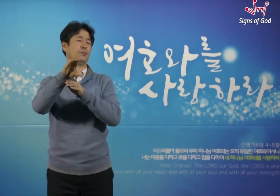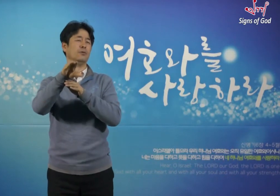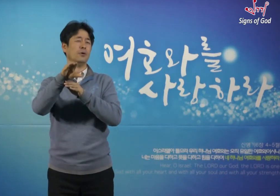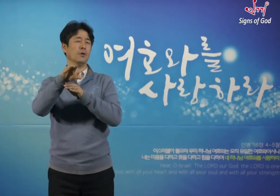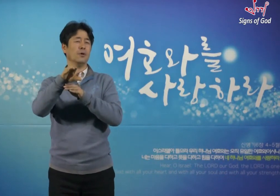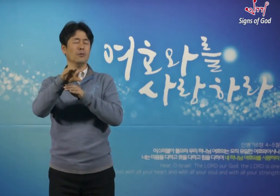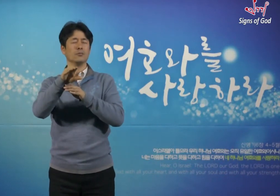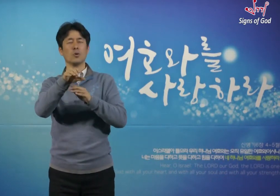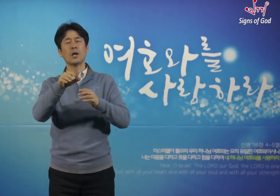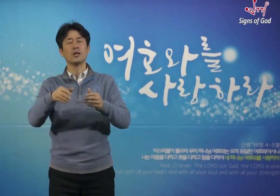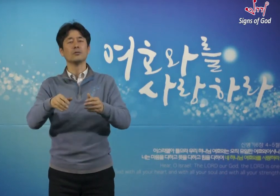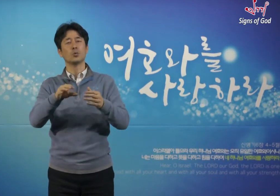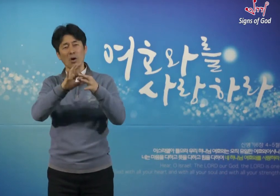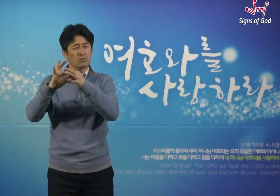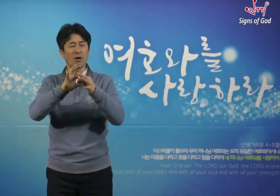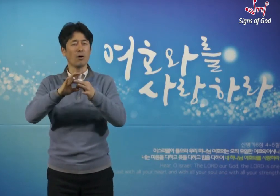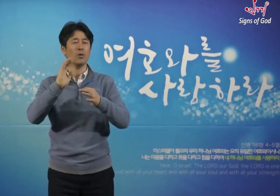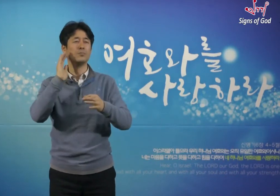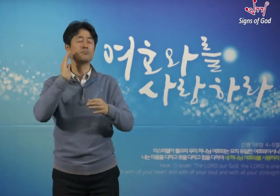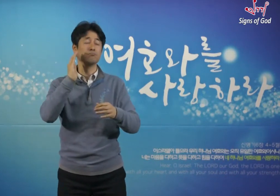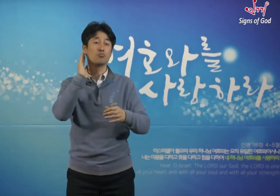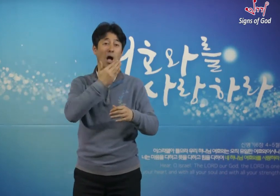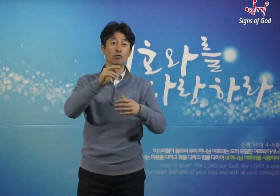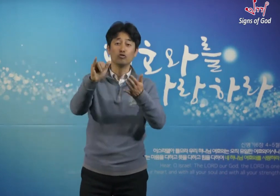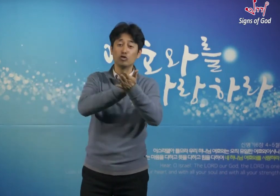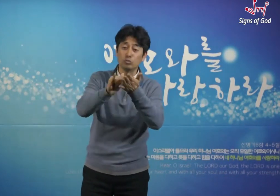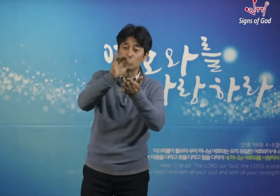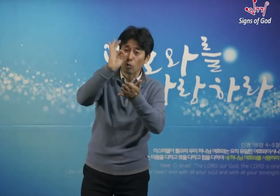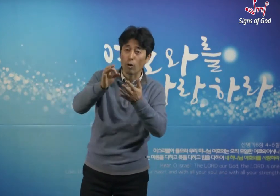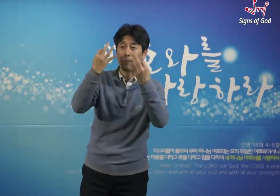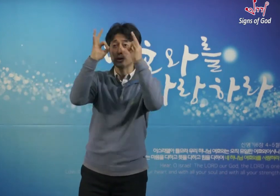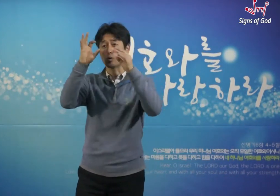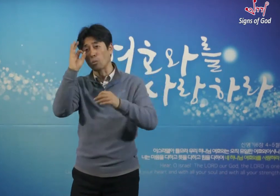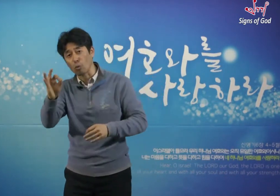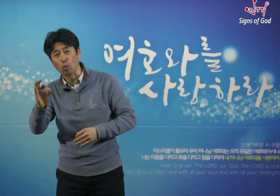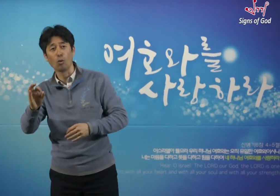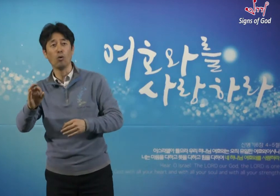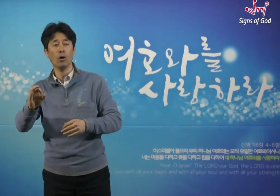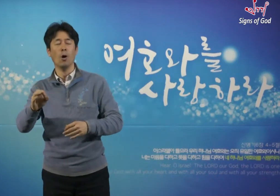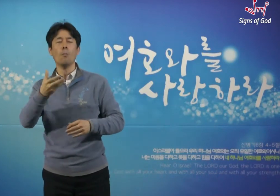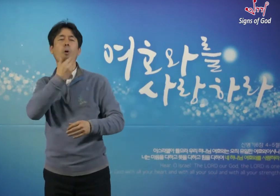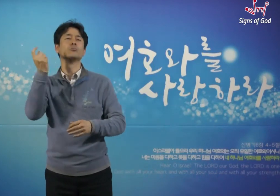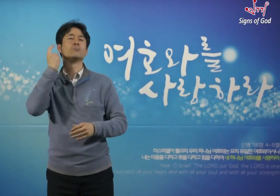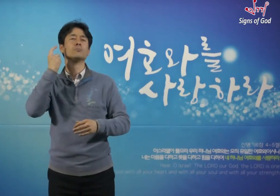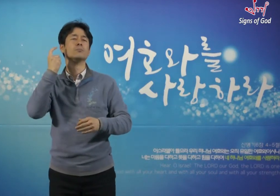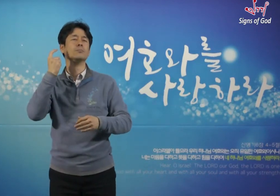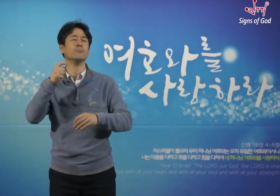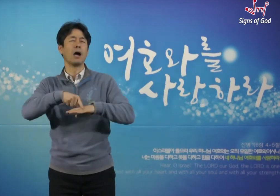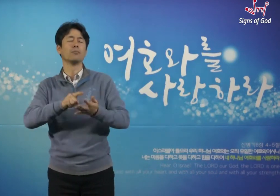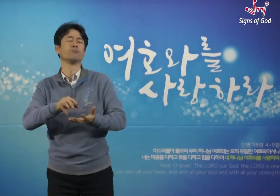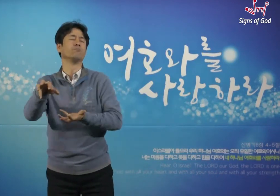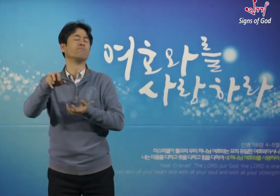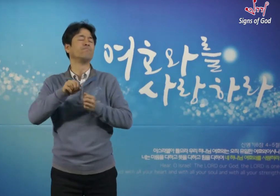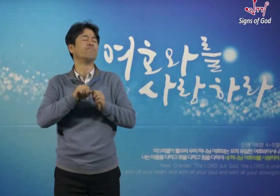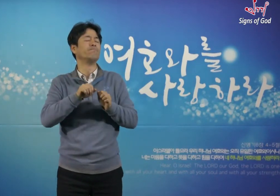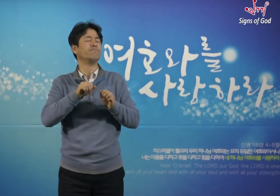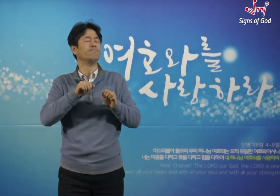필요한 여러 물품이 있습니다. 그 관심으로 또 유튜브에 보고 또 복음에 대해서 마음이